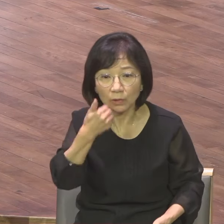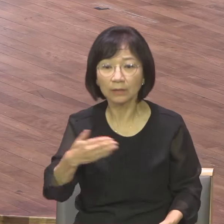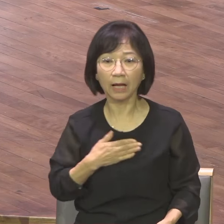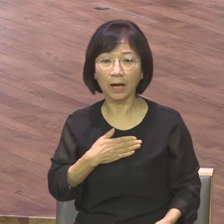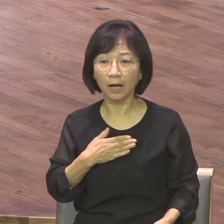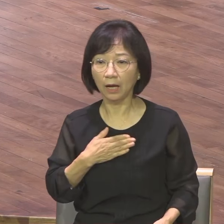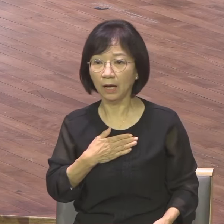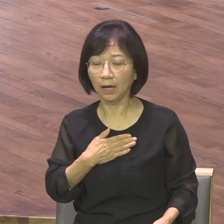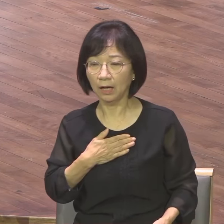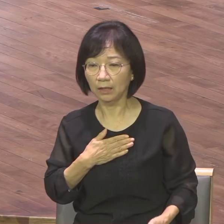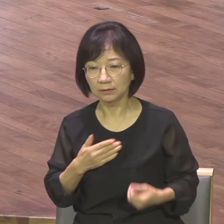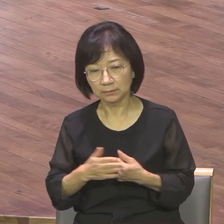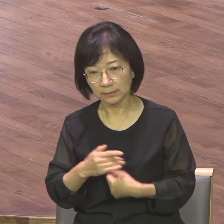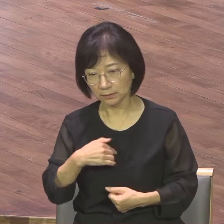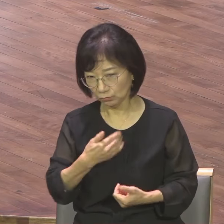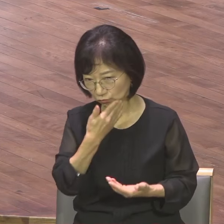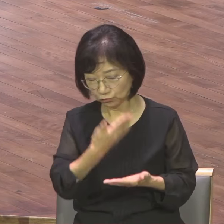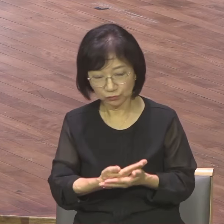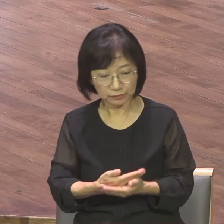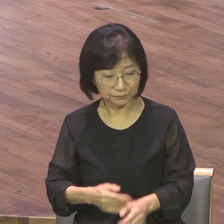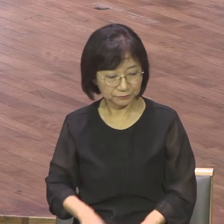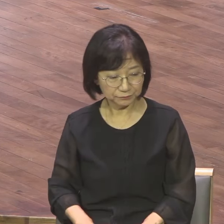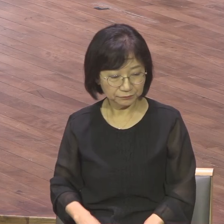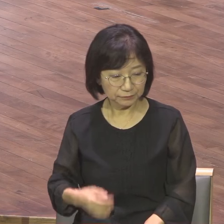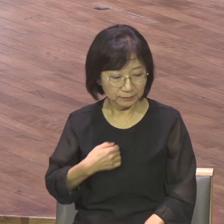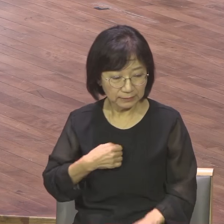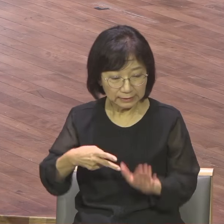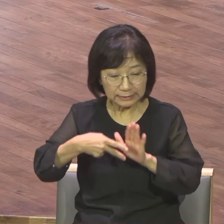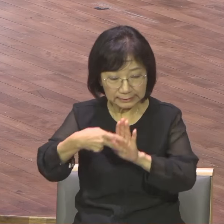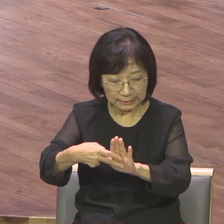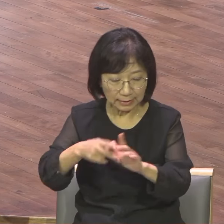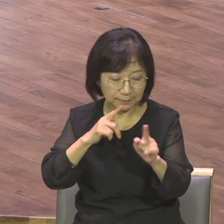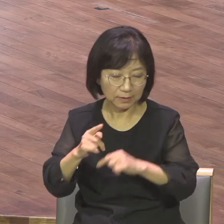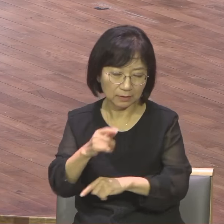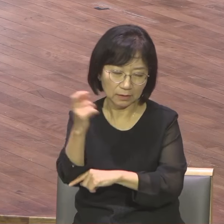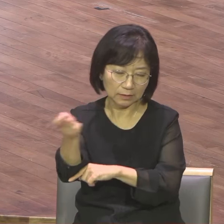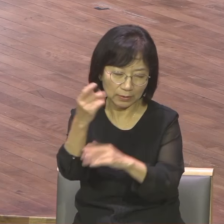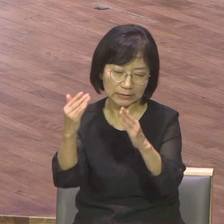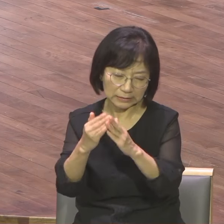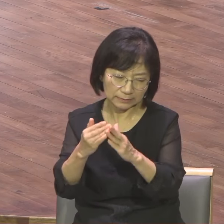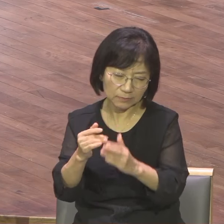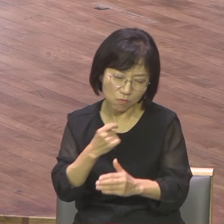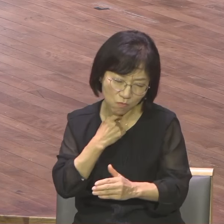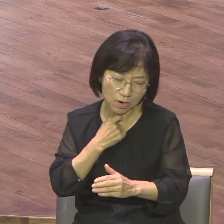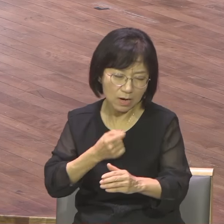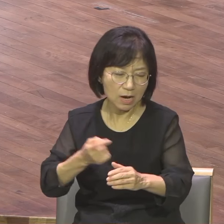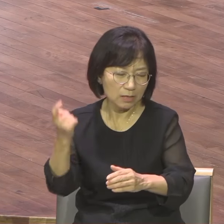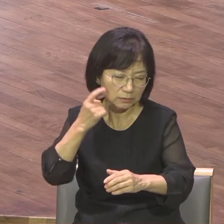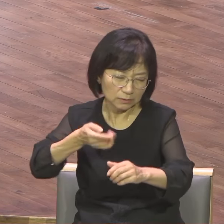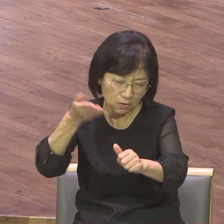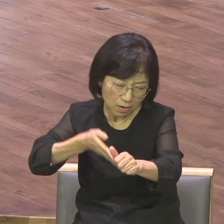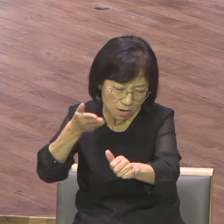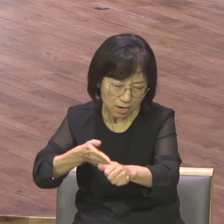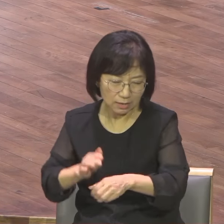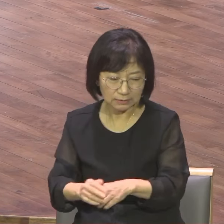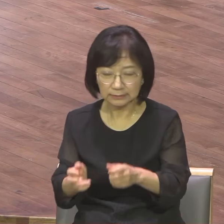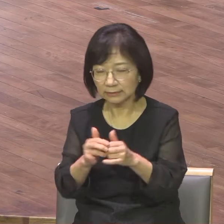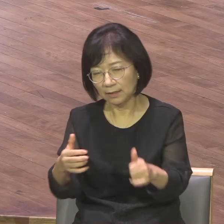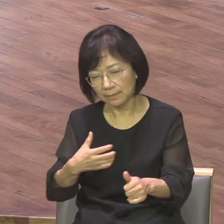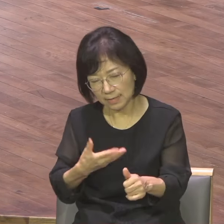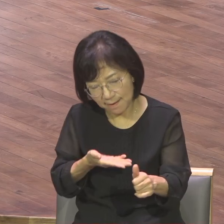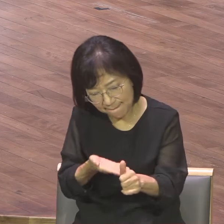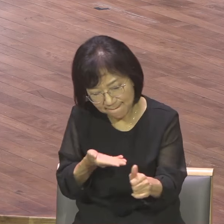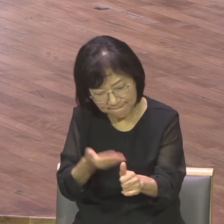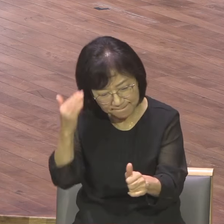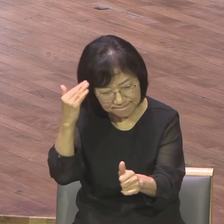13절 보세요. 이사야가 이르되 다윗의 집이여 원하건대 들을지어다. 너희가 사람을 괴롭히고서